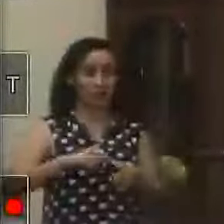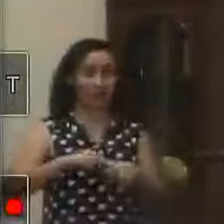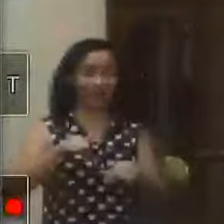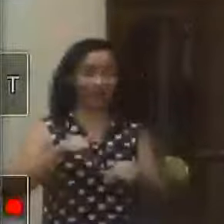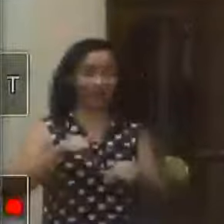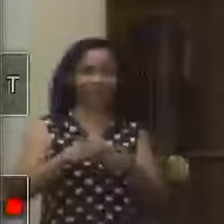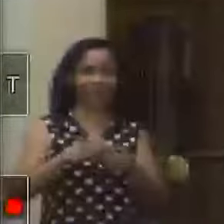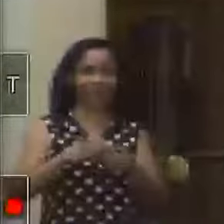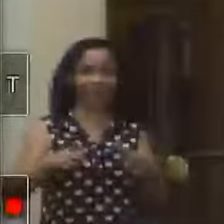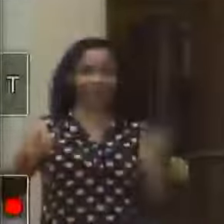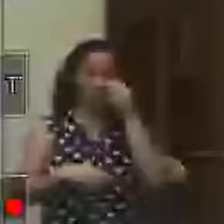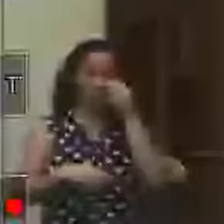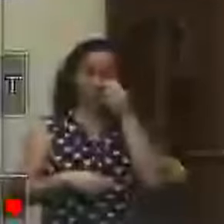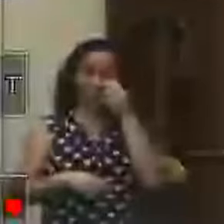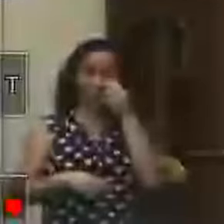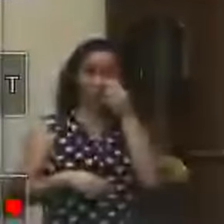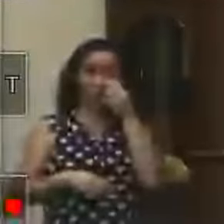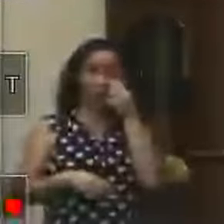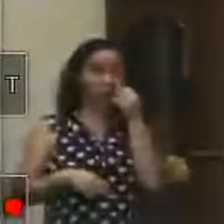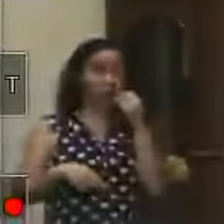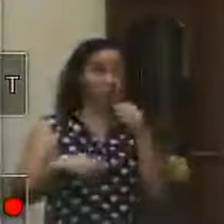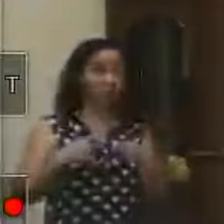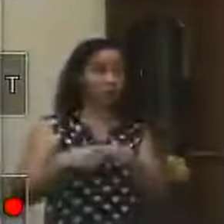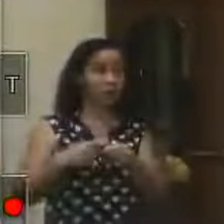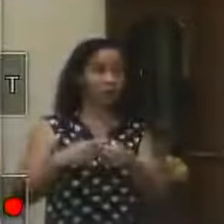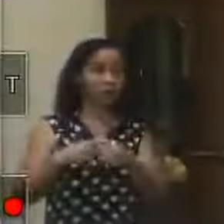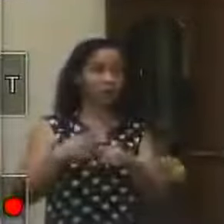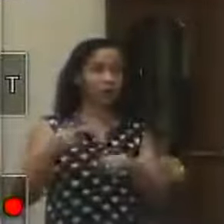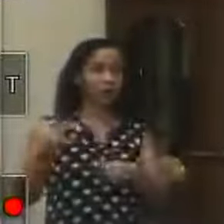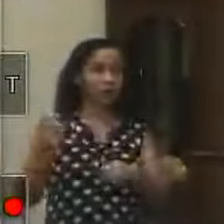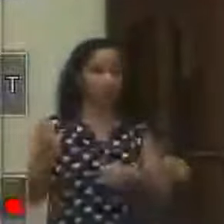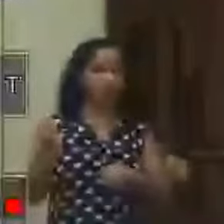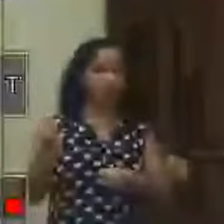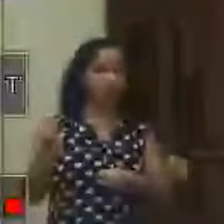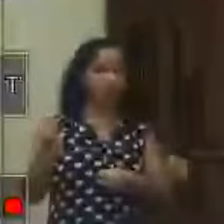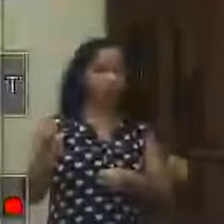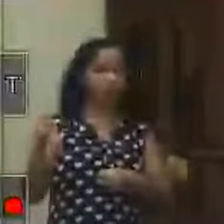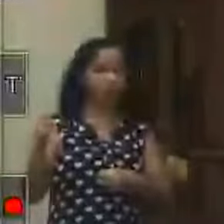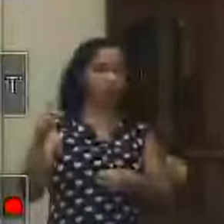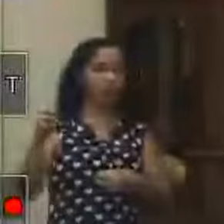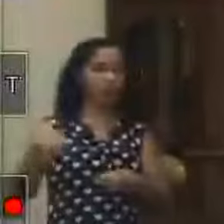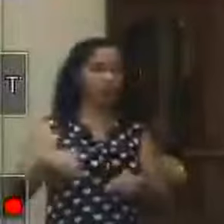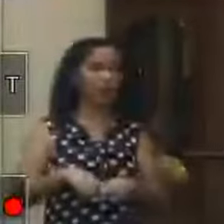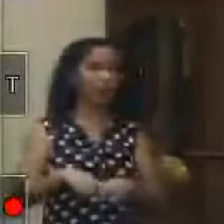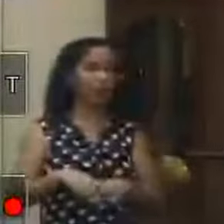eu tenho certeza disso. Então, o Barra da Passagem, o asfalto foi ótimo,